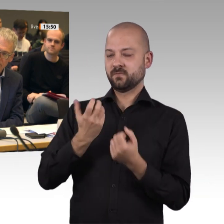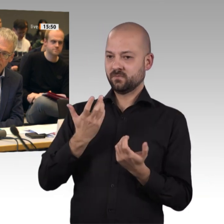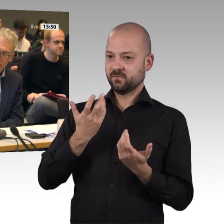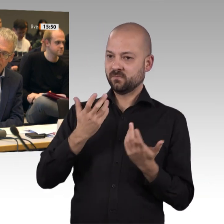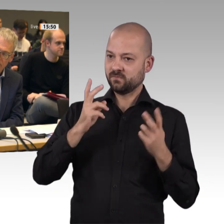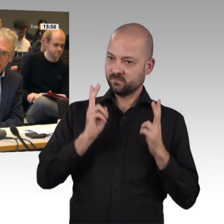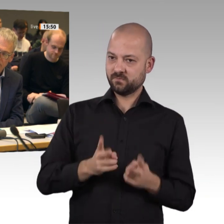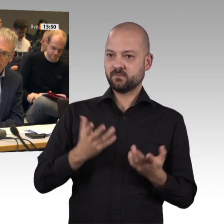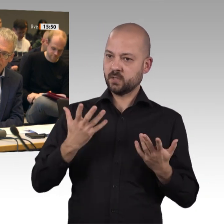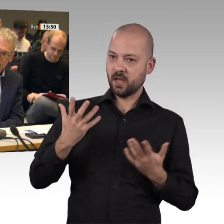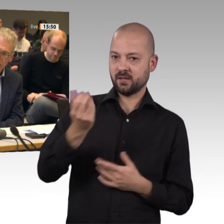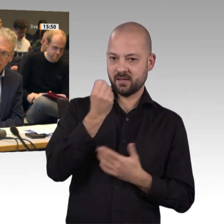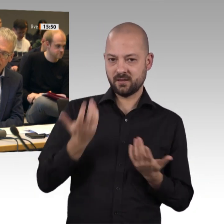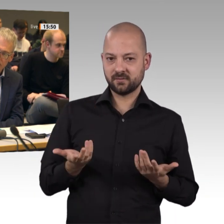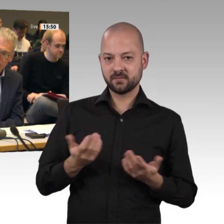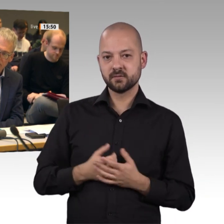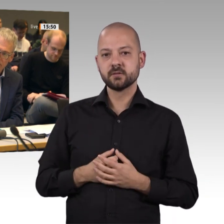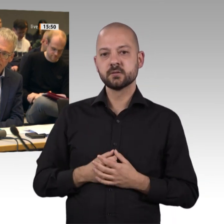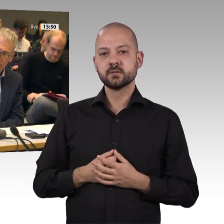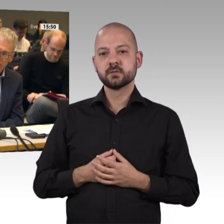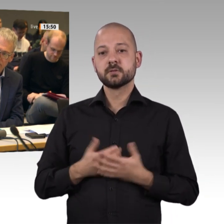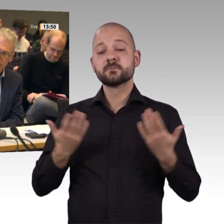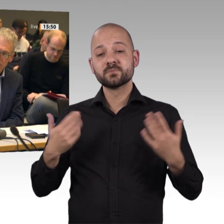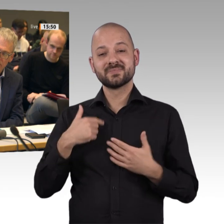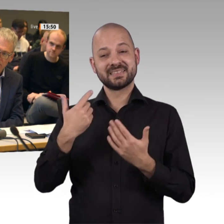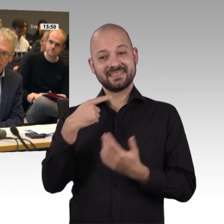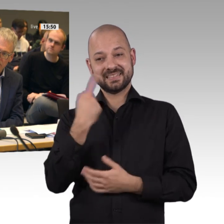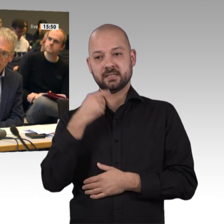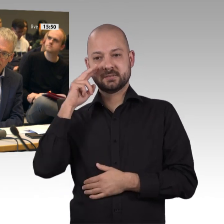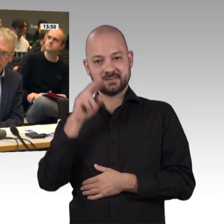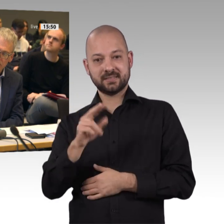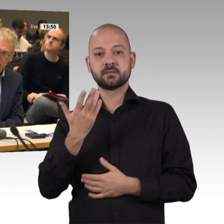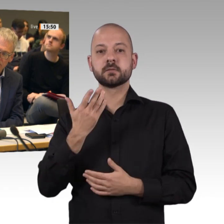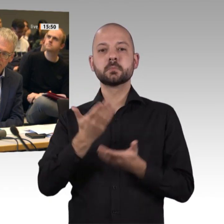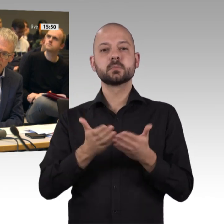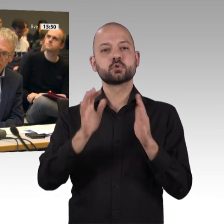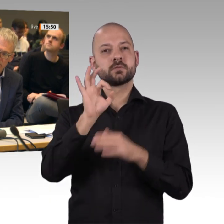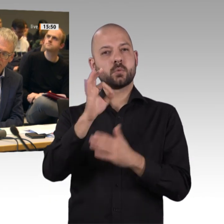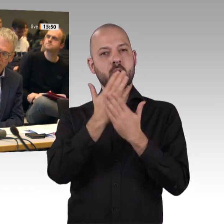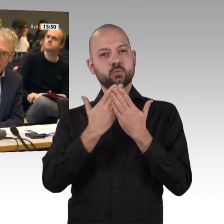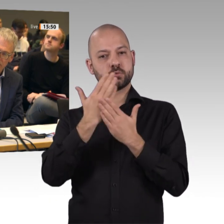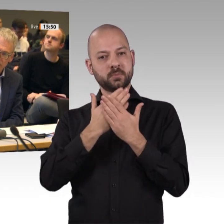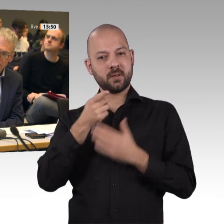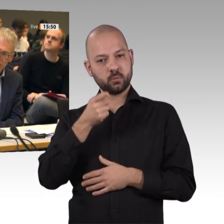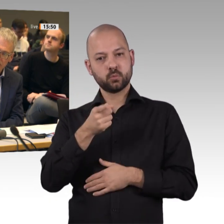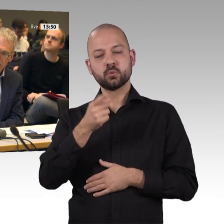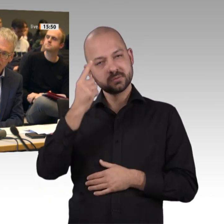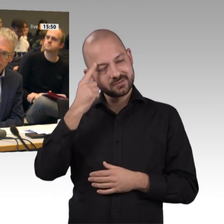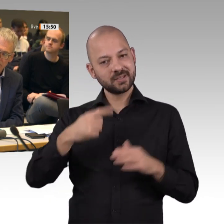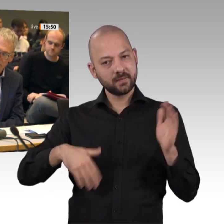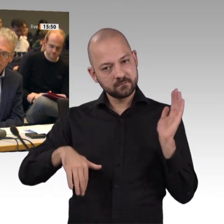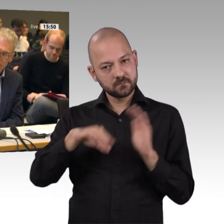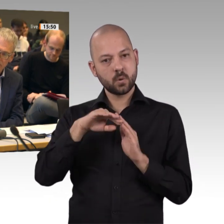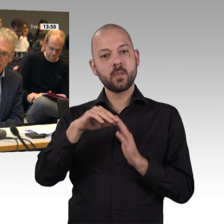einen Berufsabschluss zu erreichen. Es kann also eine Wirkung nur dann voll entfalten, wenn auch andere junge Menschen